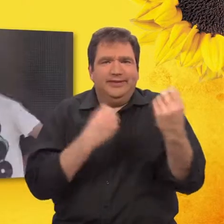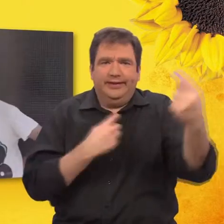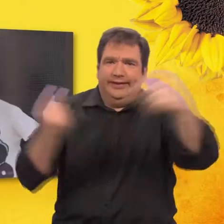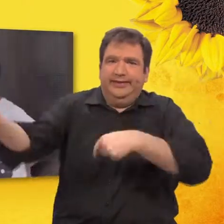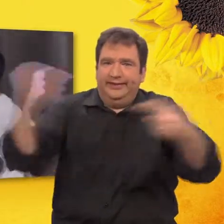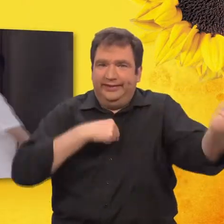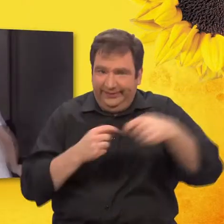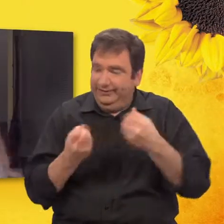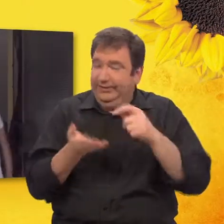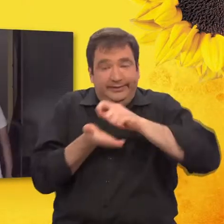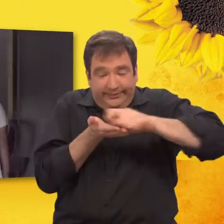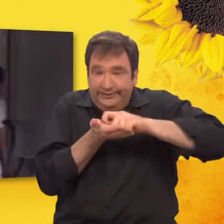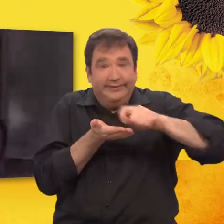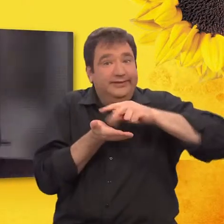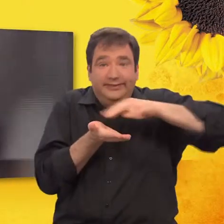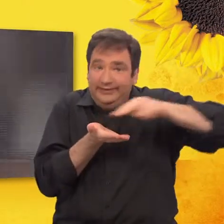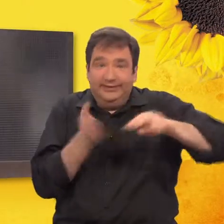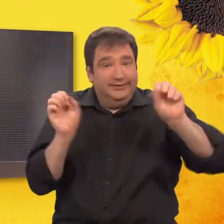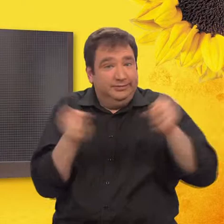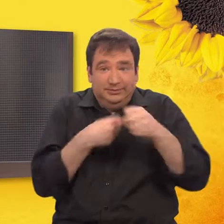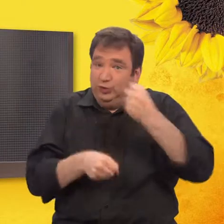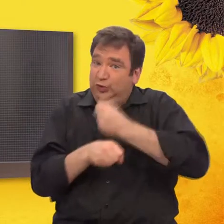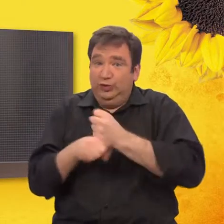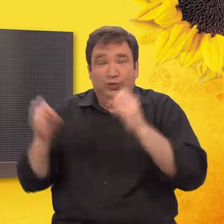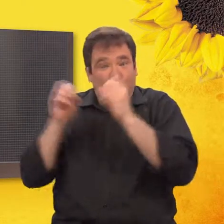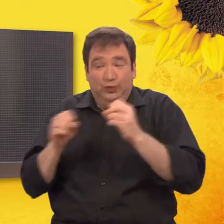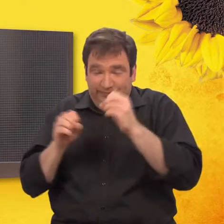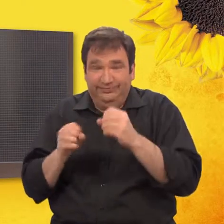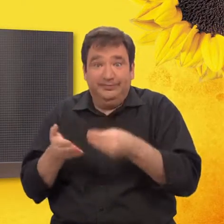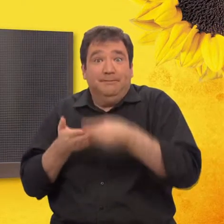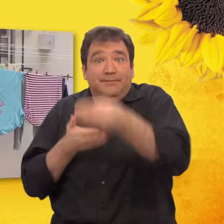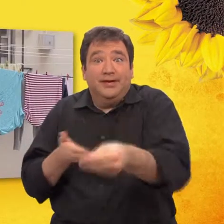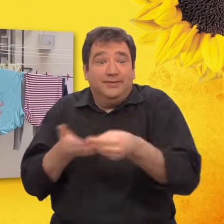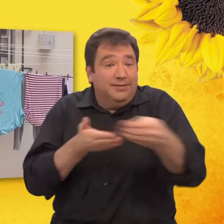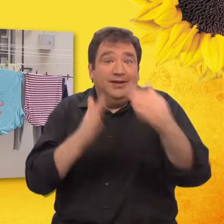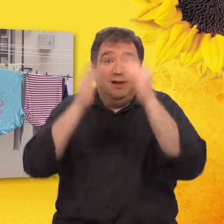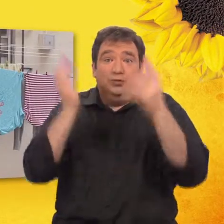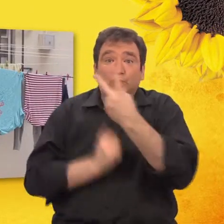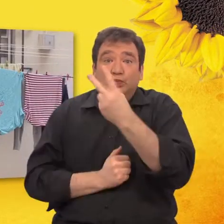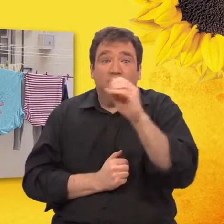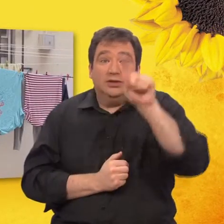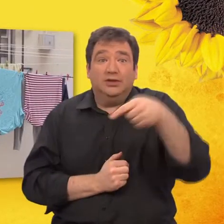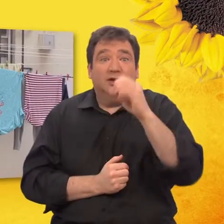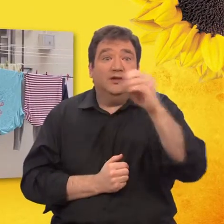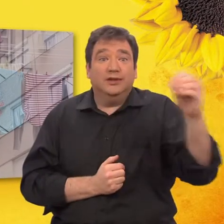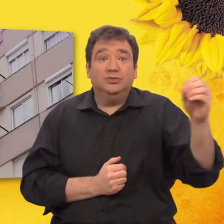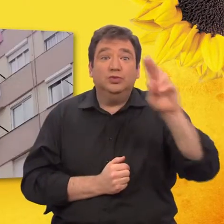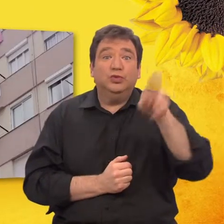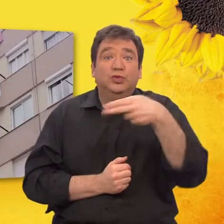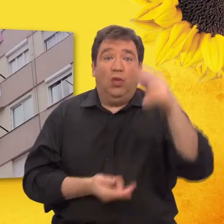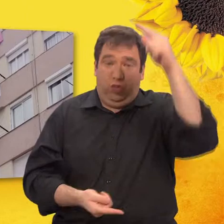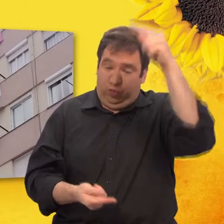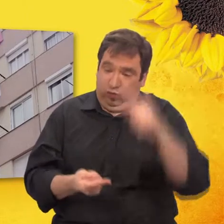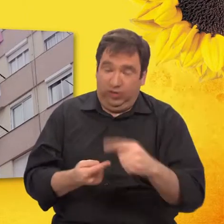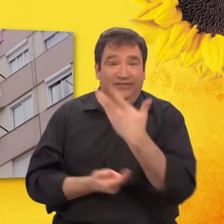is largely dwelled by immigrants, with many of them illiterate and unemployed. The 200,000 euro houses they bought are